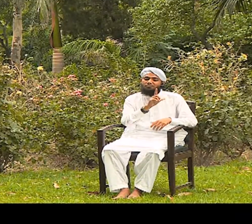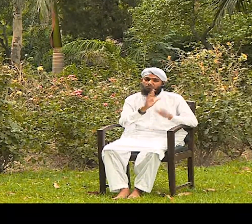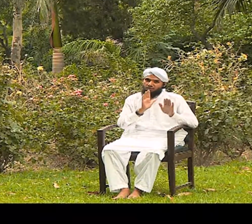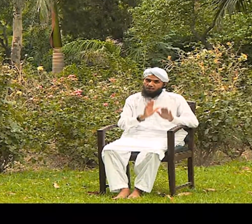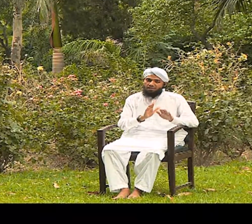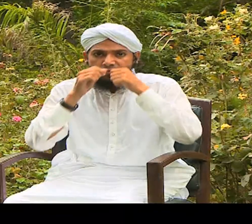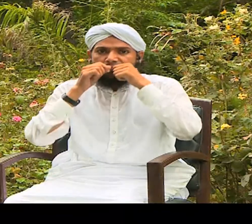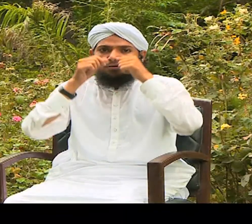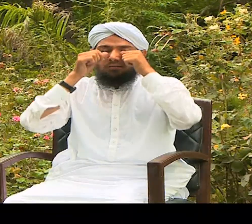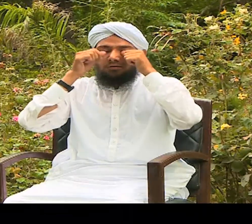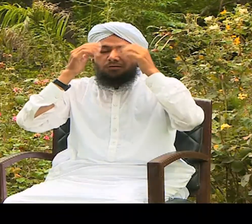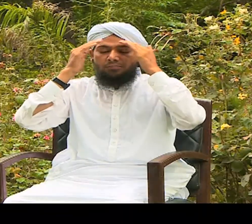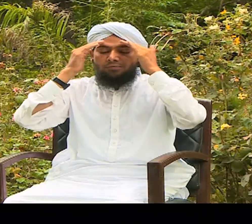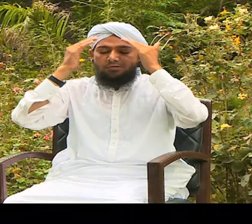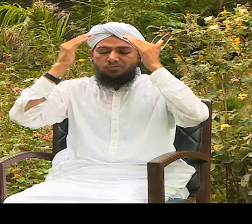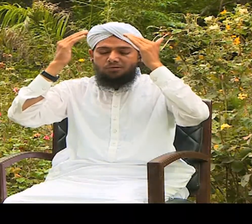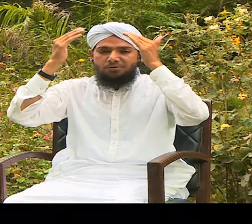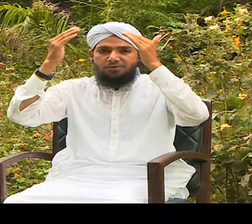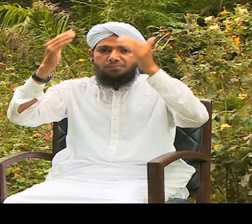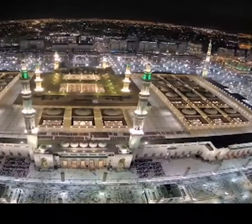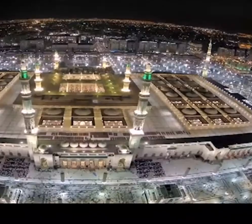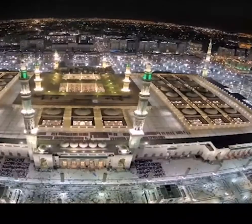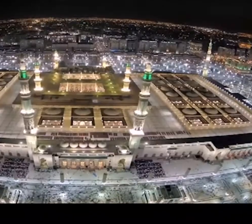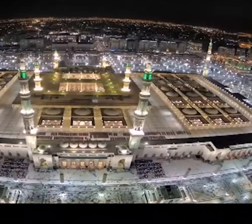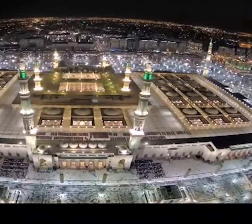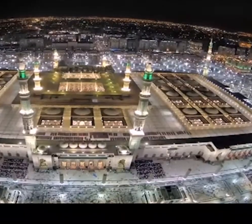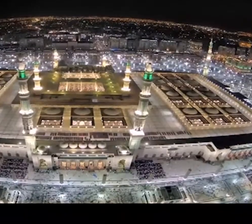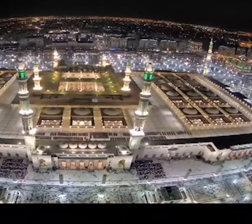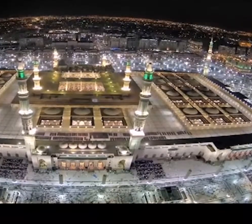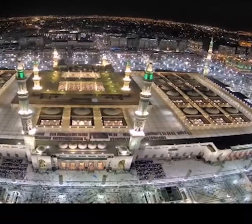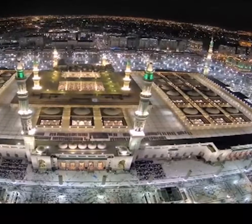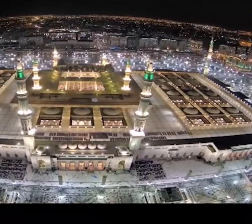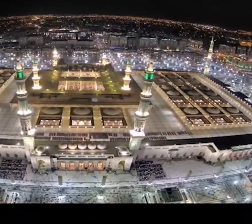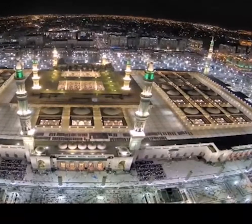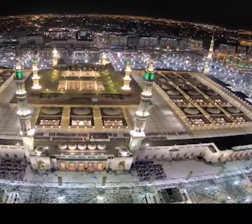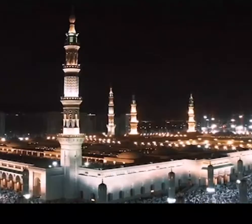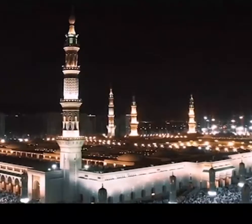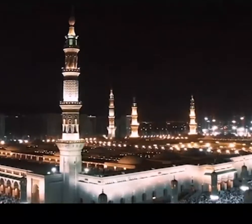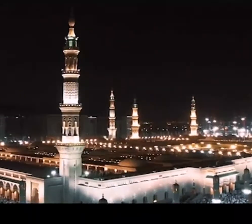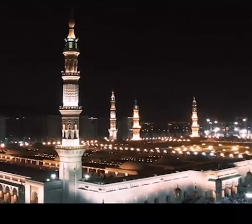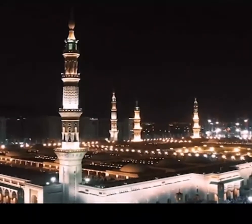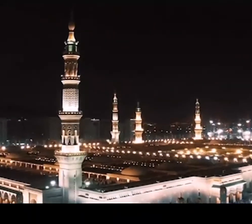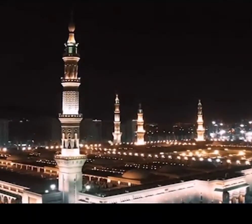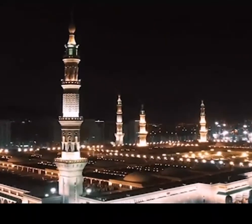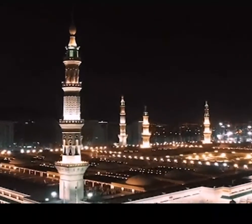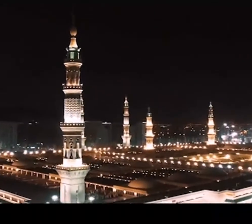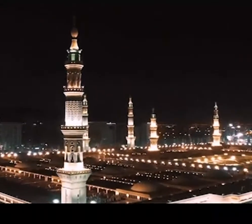صلو علی الحبیب صلی اللہ علی محمد صلی اللہ علیہ وآلہ